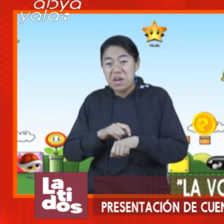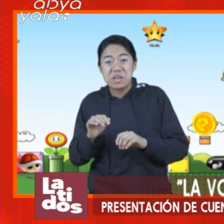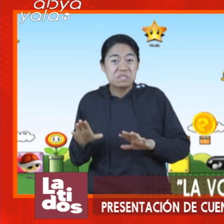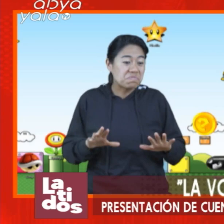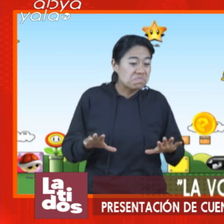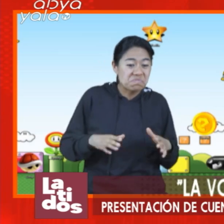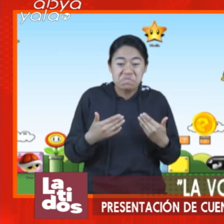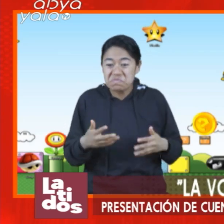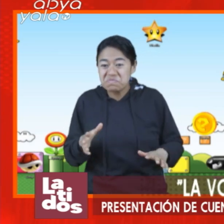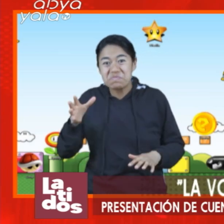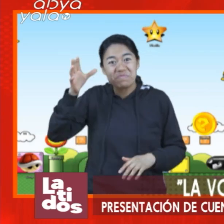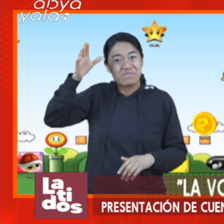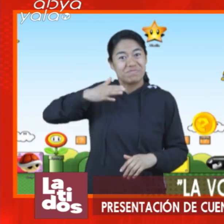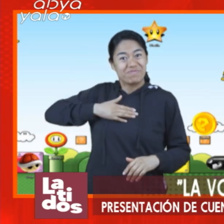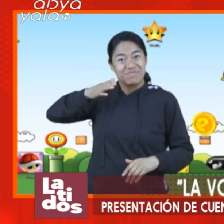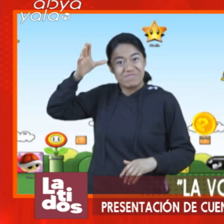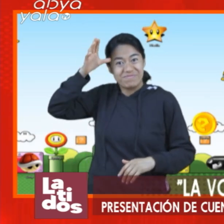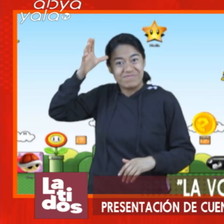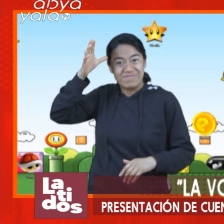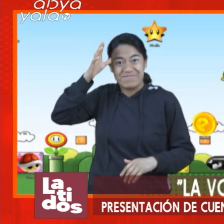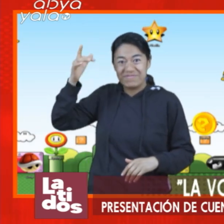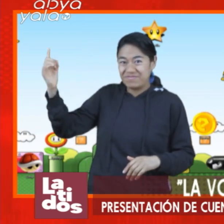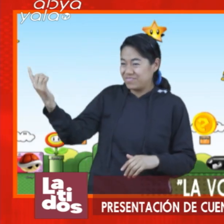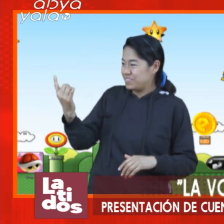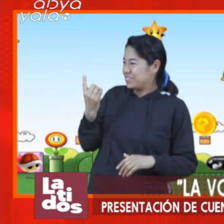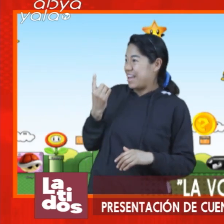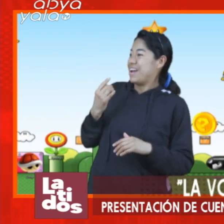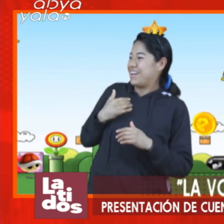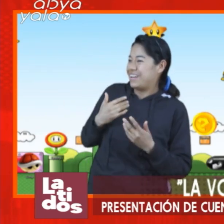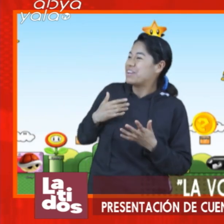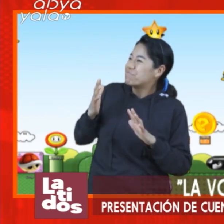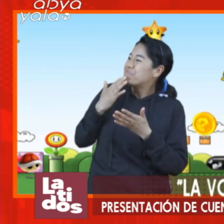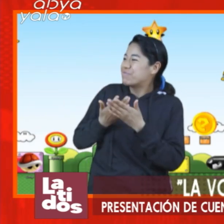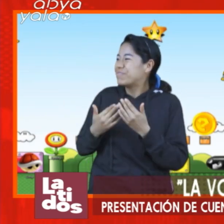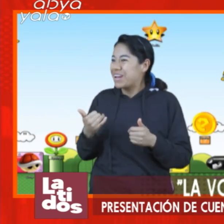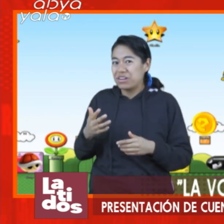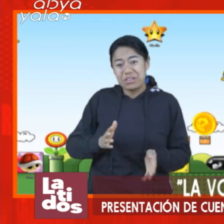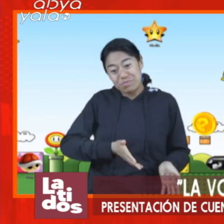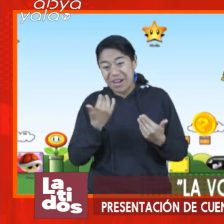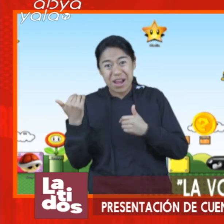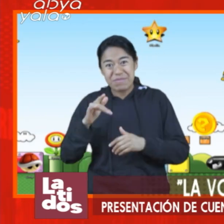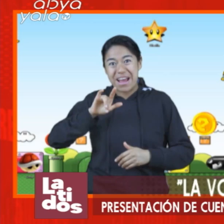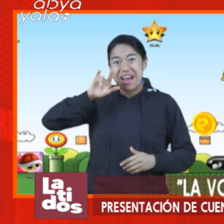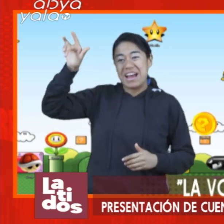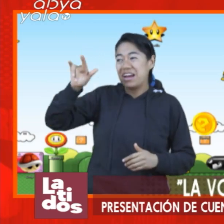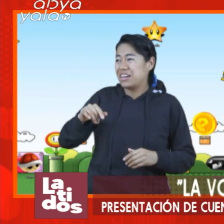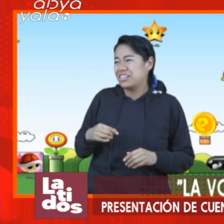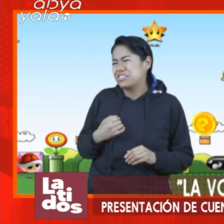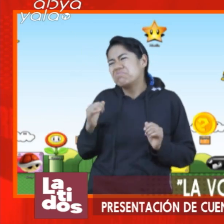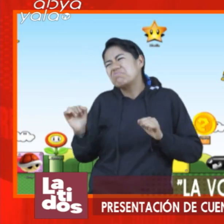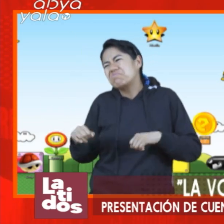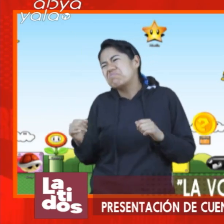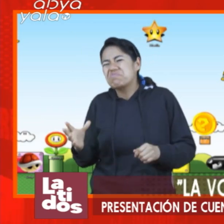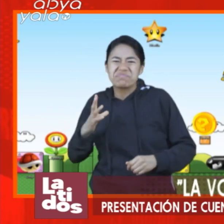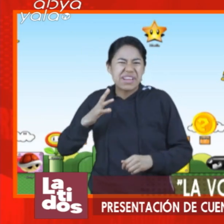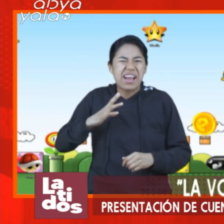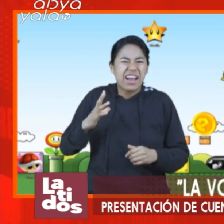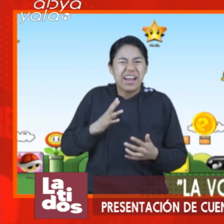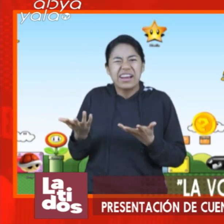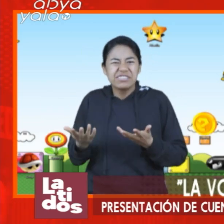digamos, espacios que garanticen el acceso a su lengua. Por eso es que iniciamos con un show para que sepan a qué los estás invitando, ¿no? Pero es especialmente importante